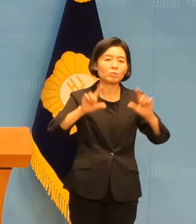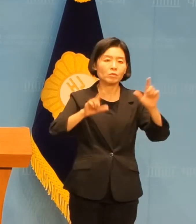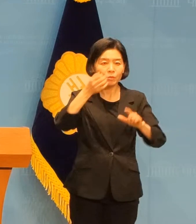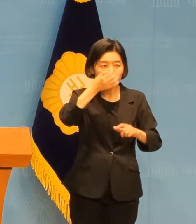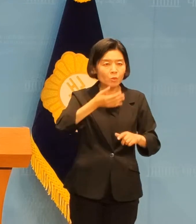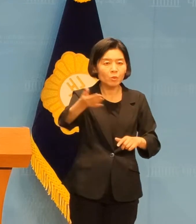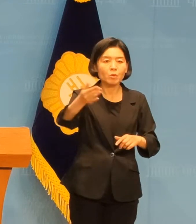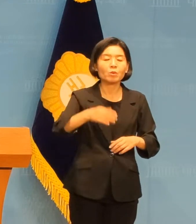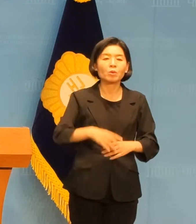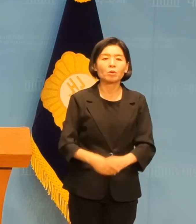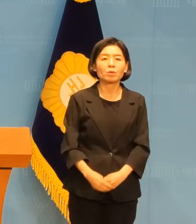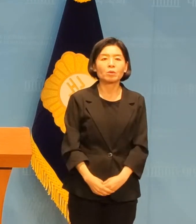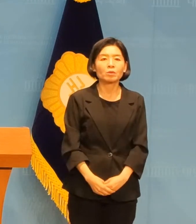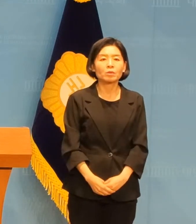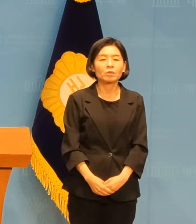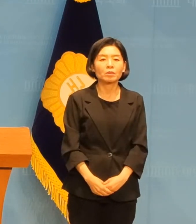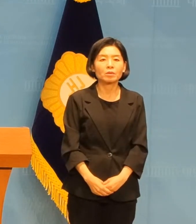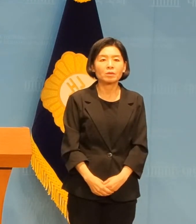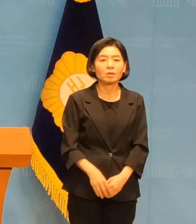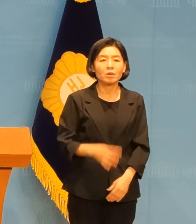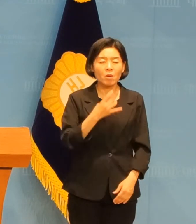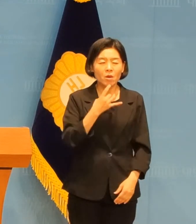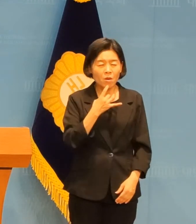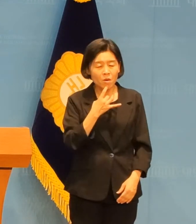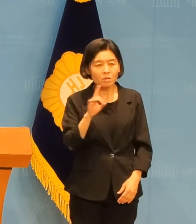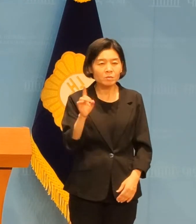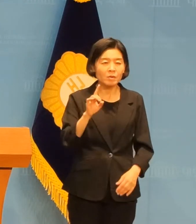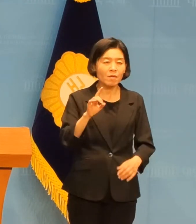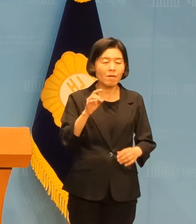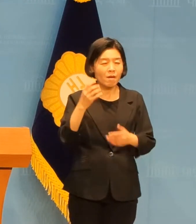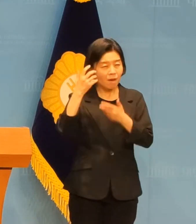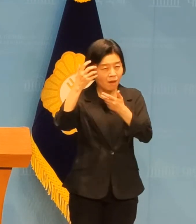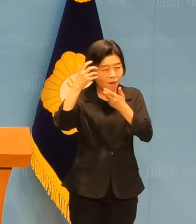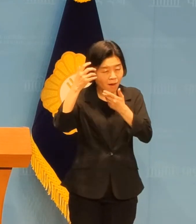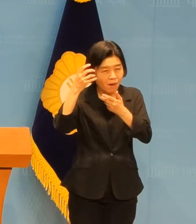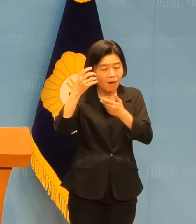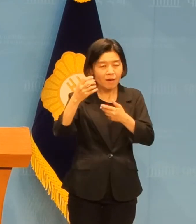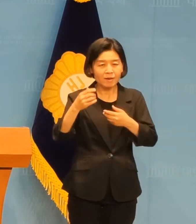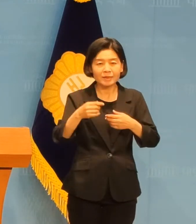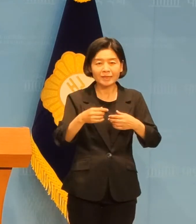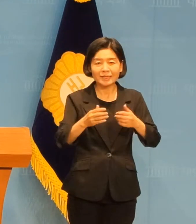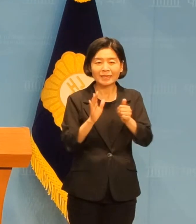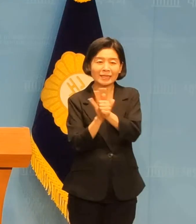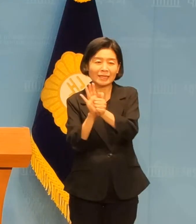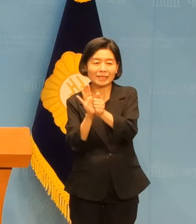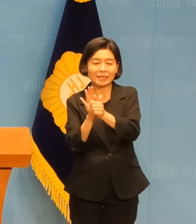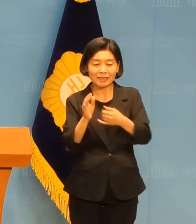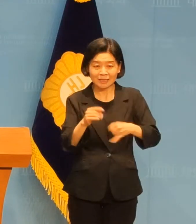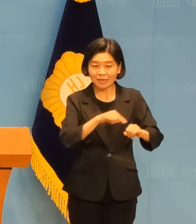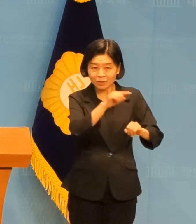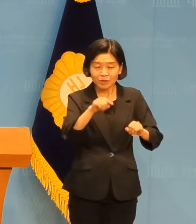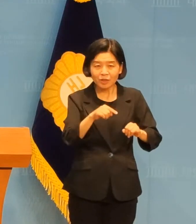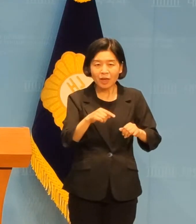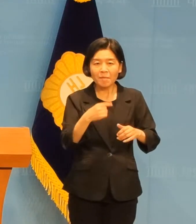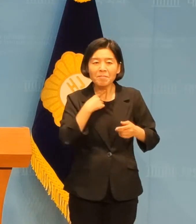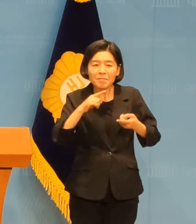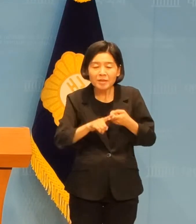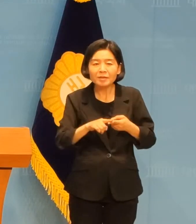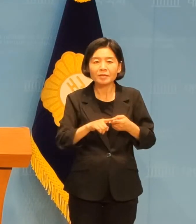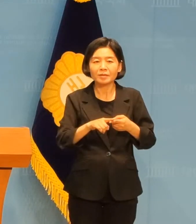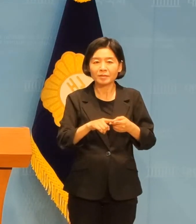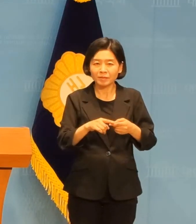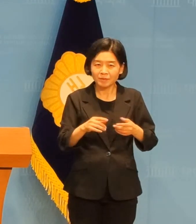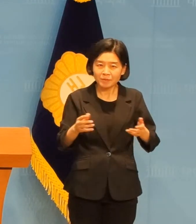있는 것입니다. 오직 강성 지지층인 개딸 눈에 들기 위해 사법부를 향한 극언